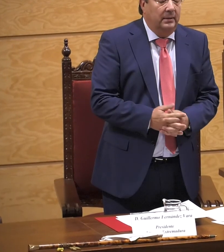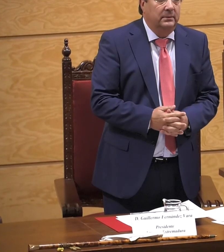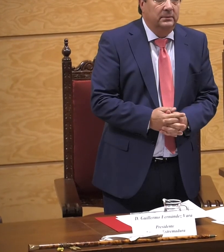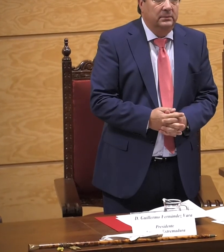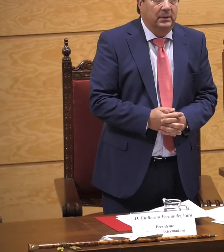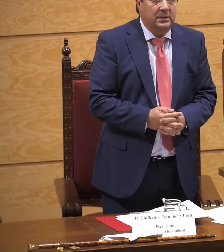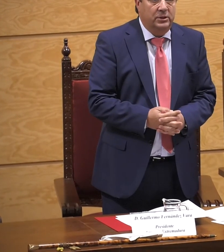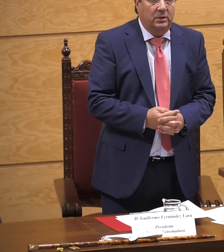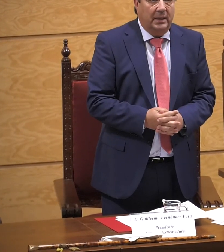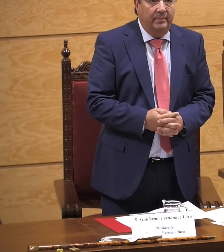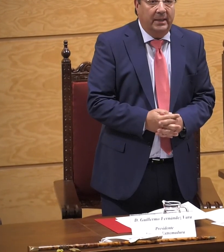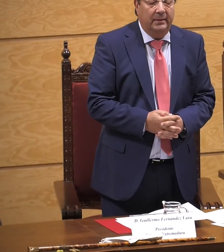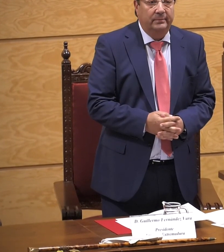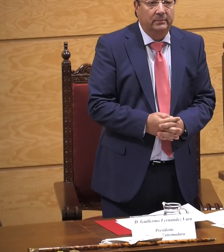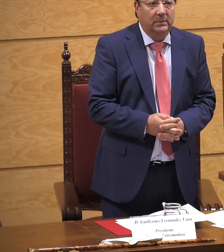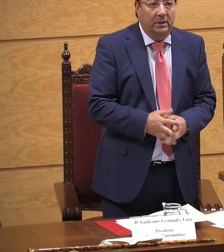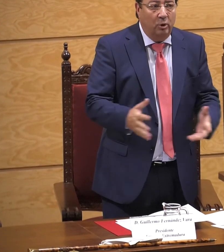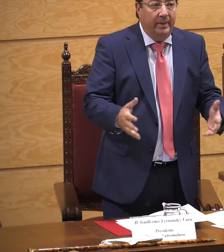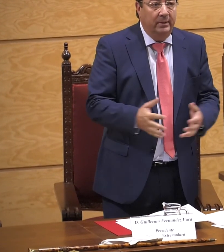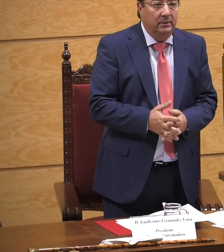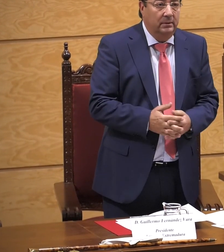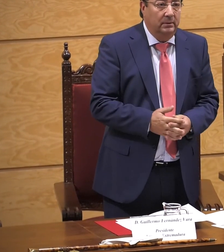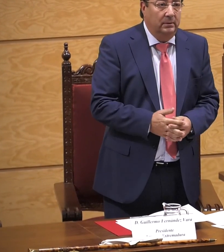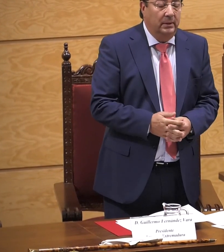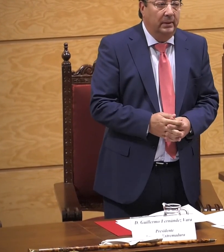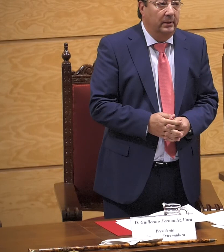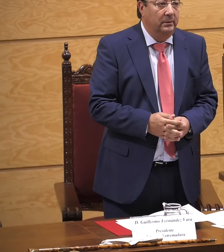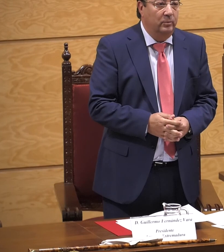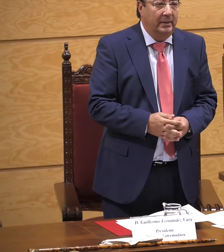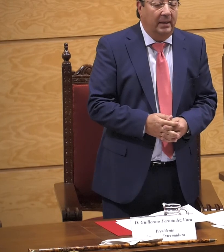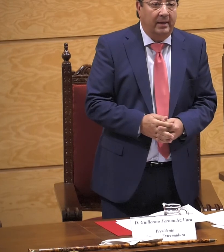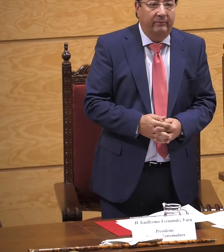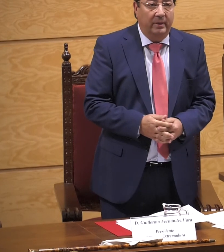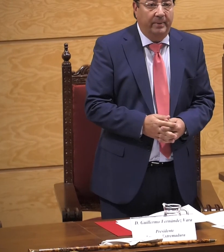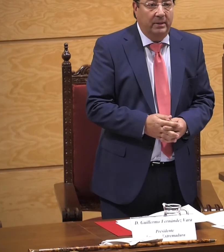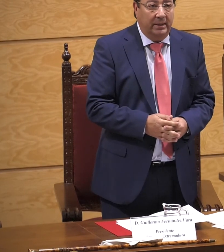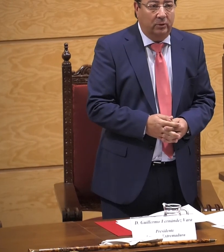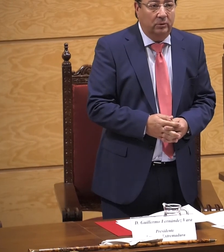Finalizada la sesión académica y en nombre de Su